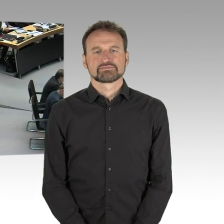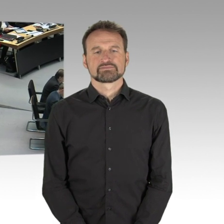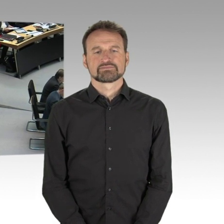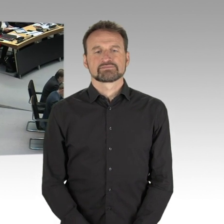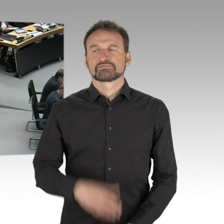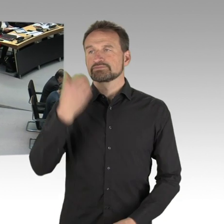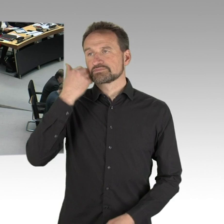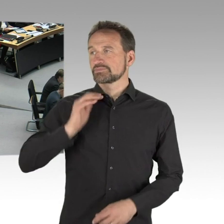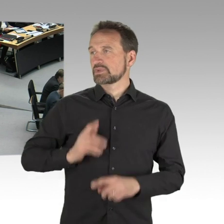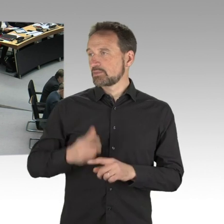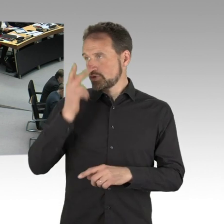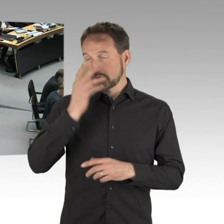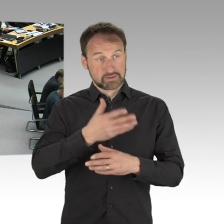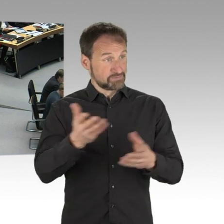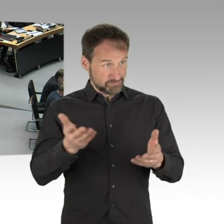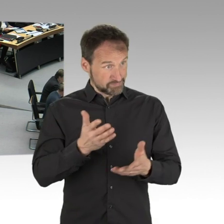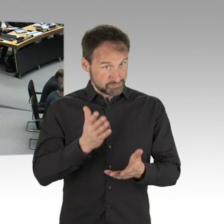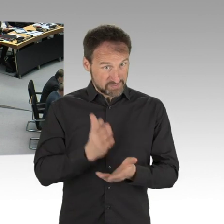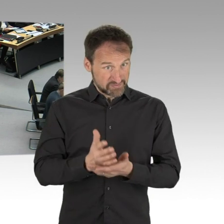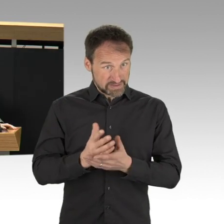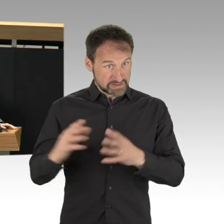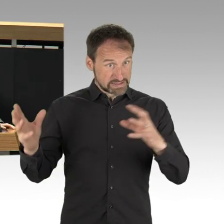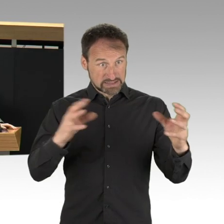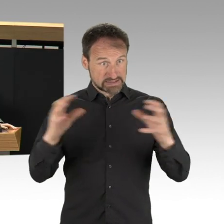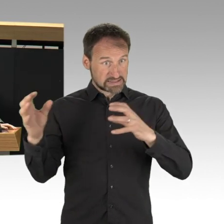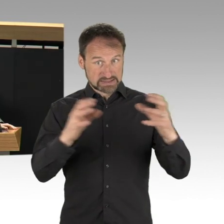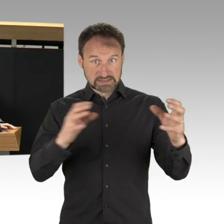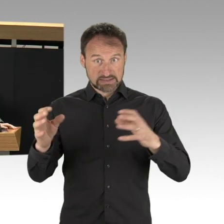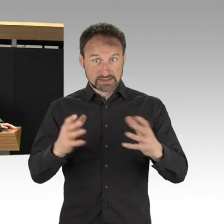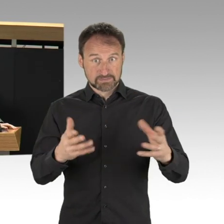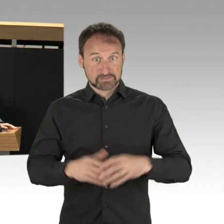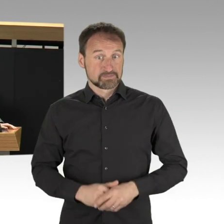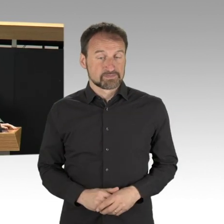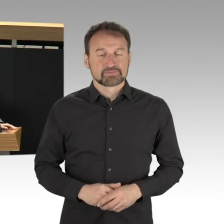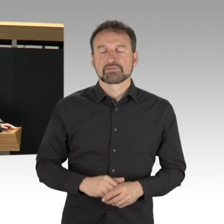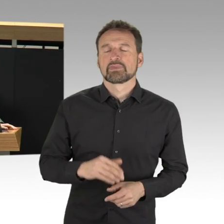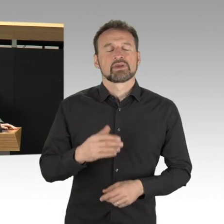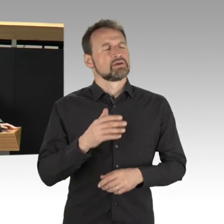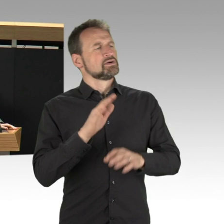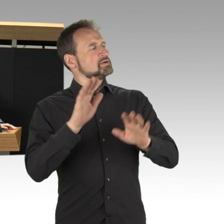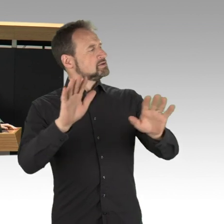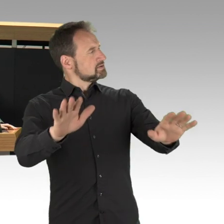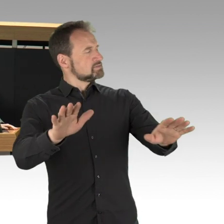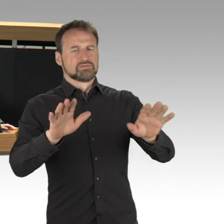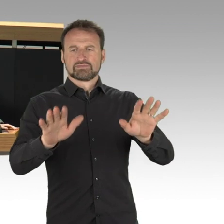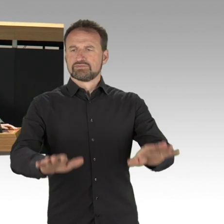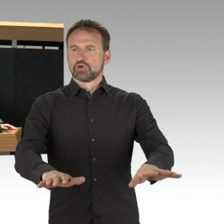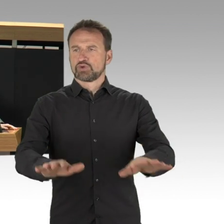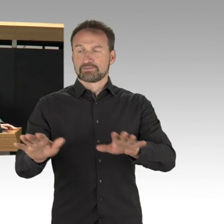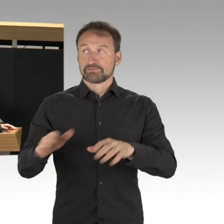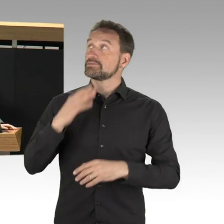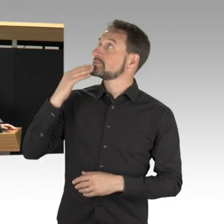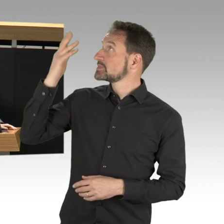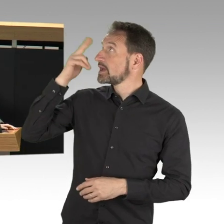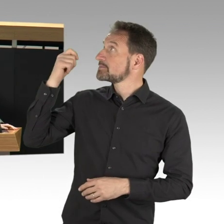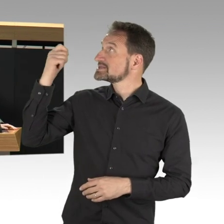Meine Damen und Herren, wenn Sie soweit wären. Ich darf jetzt wieder um Ruhe bitten. Vielen Dank, Herr Präsident.